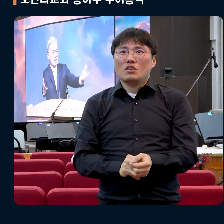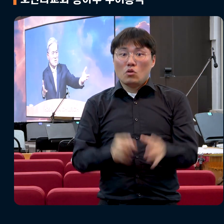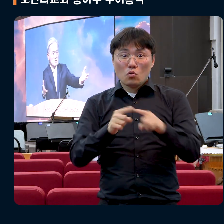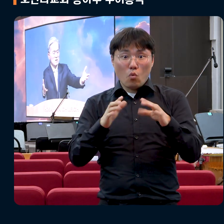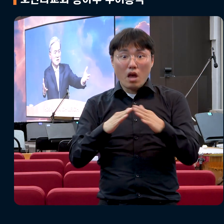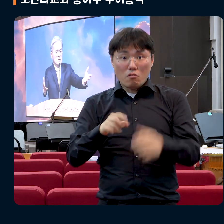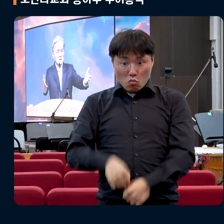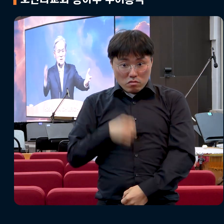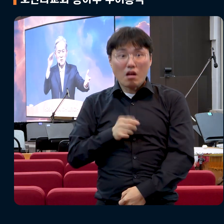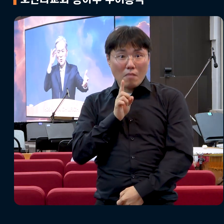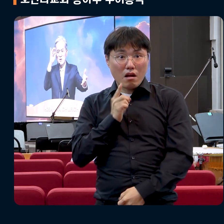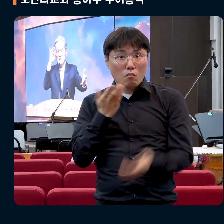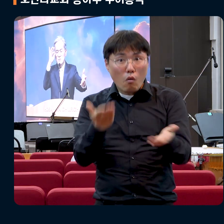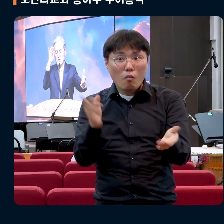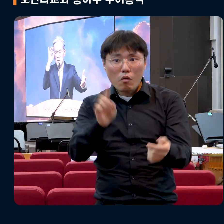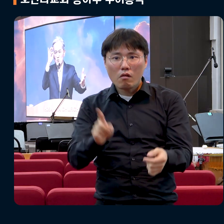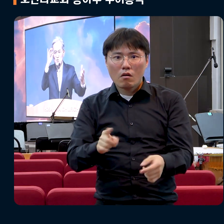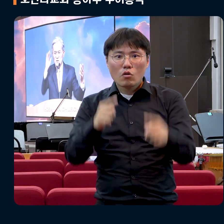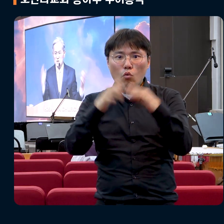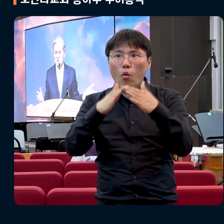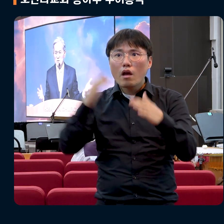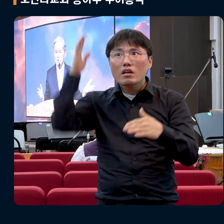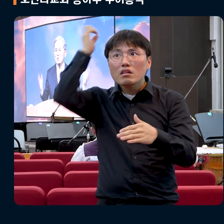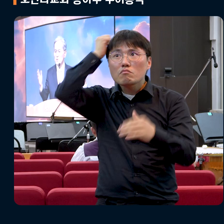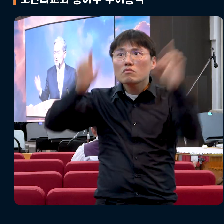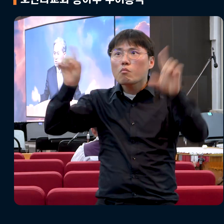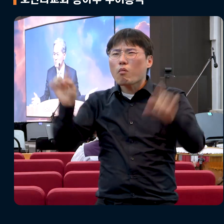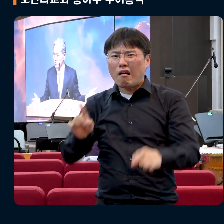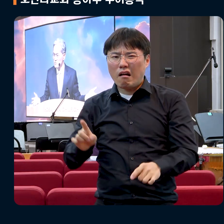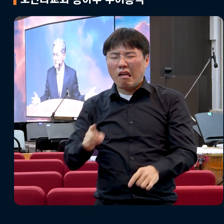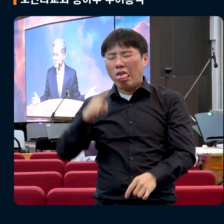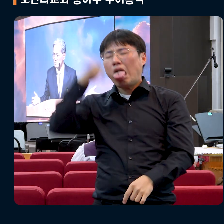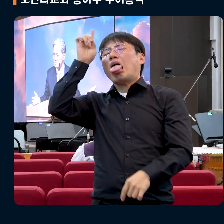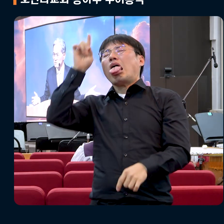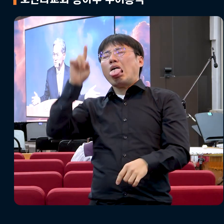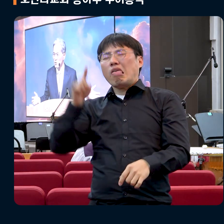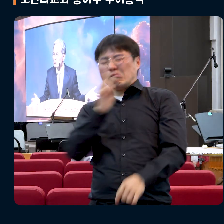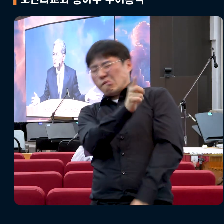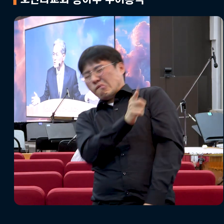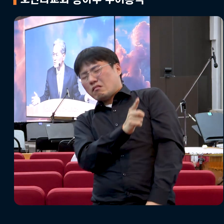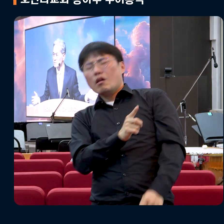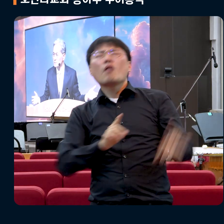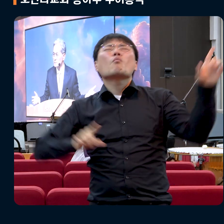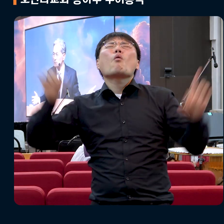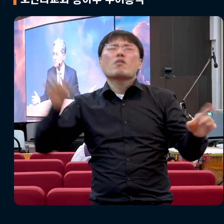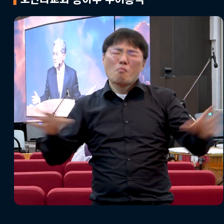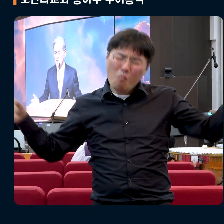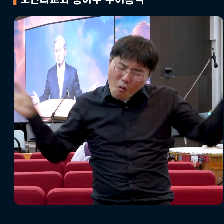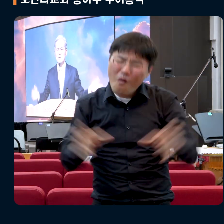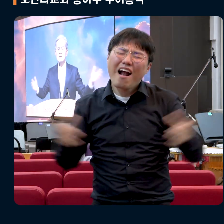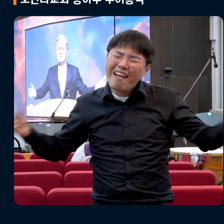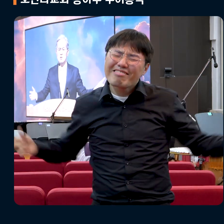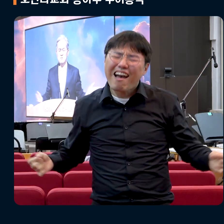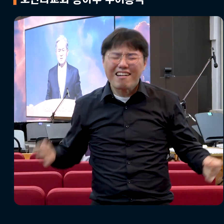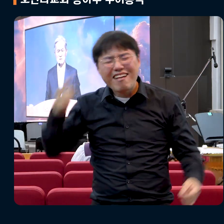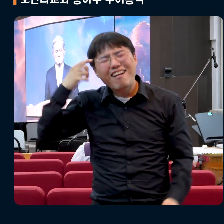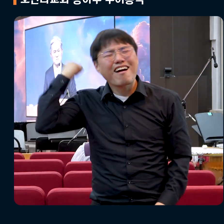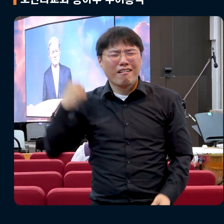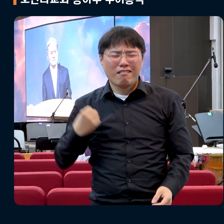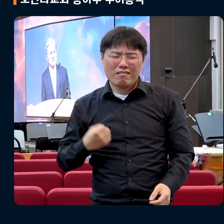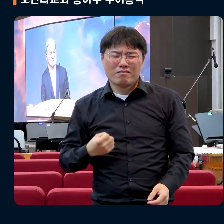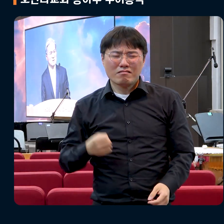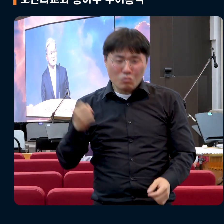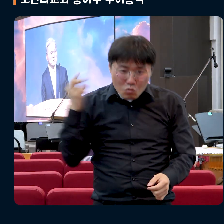교회가, 솔직히 말합시다, 교회에 대한 이미지가 뭔지 아세요? 꼰대들의 모임이에요. 어느 순간, 예, 교회는